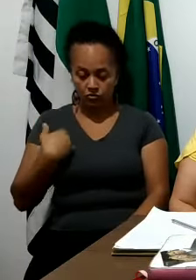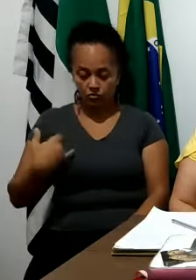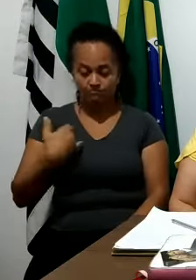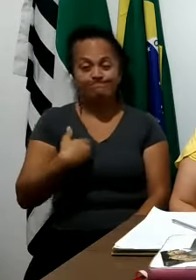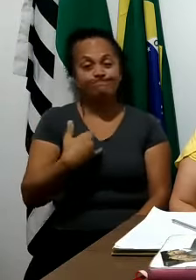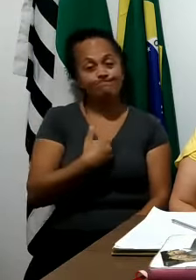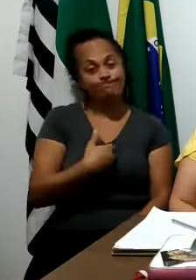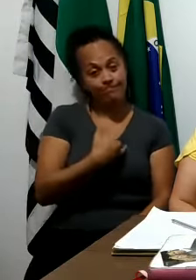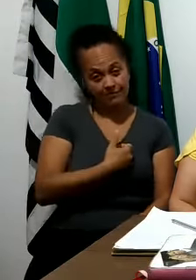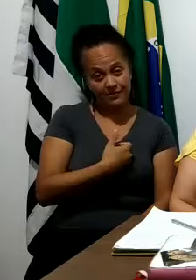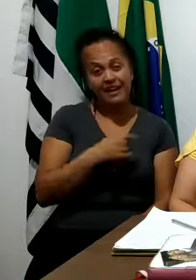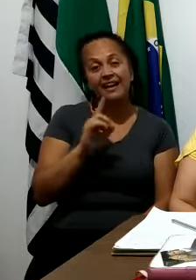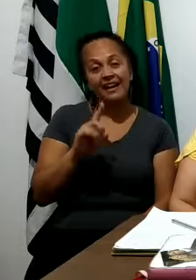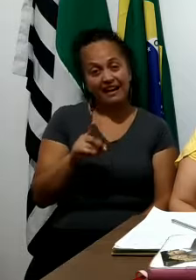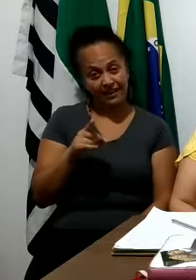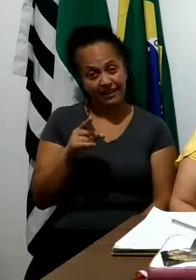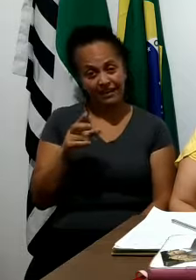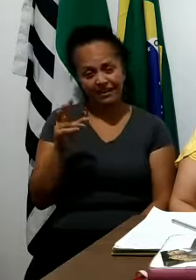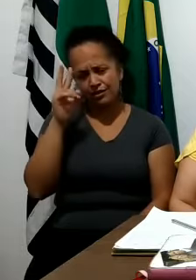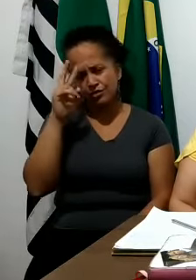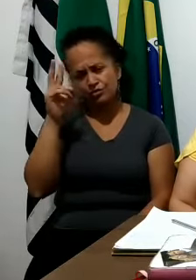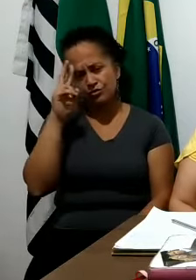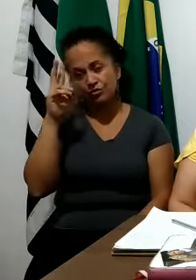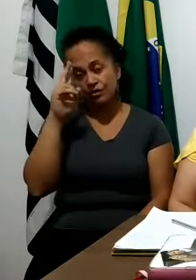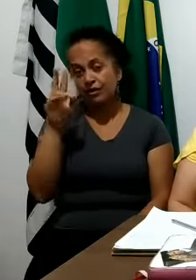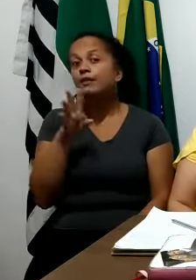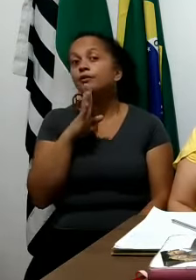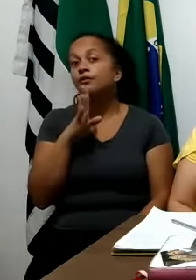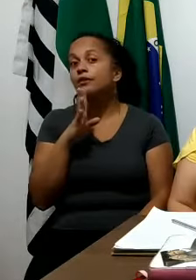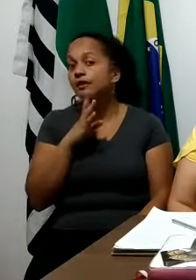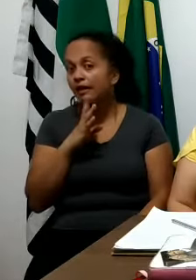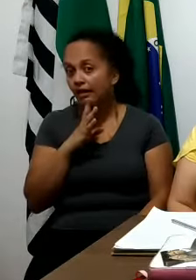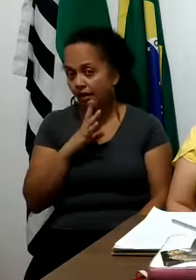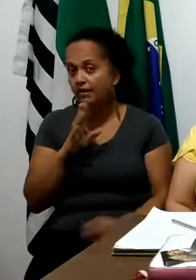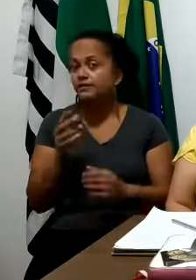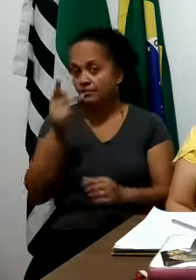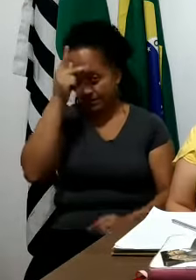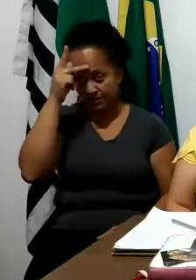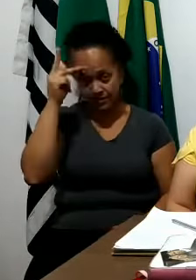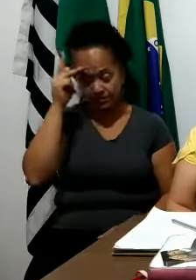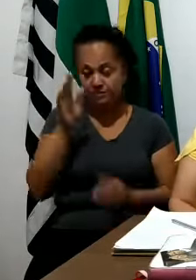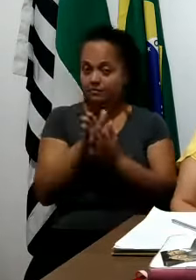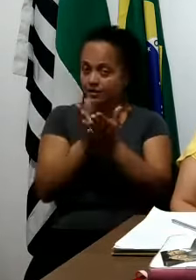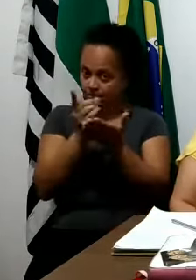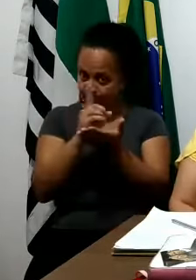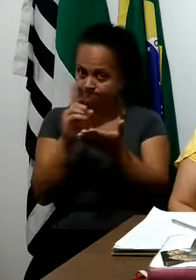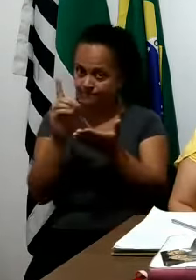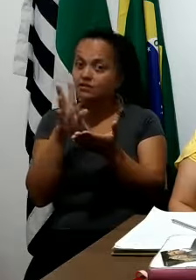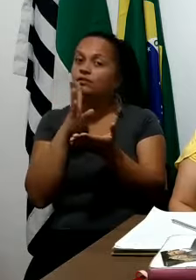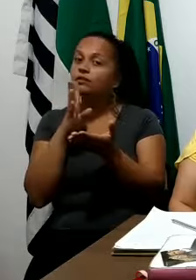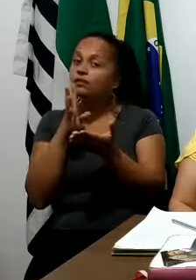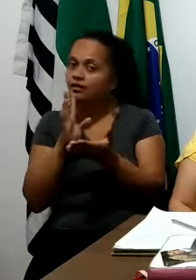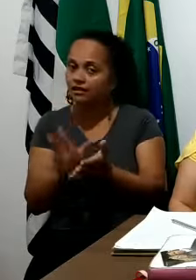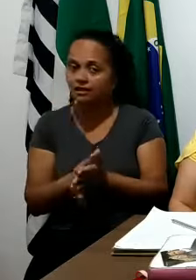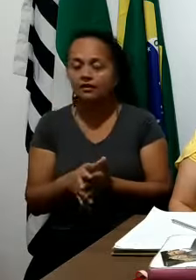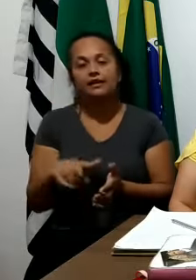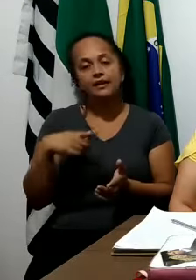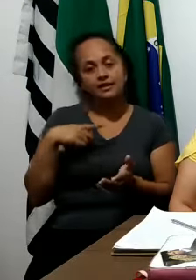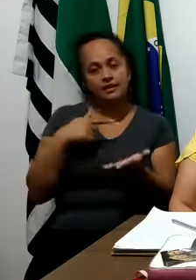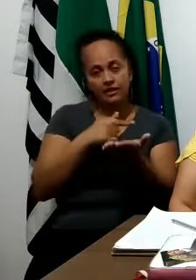É uma história muito ministrada, e se os irmãos forem ali em Gênesis, lá, 30,